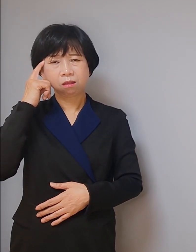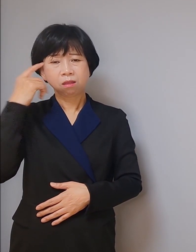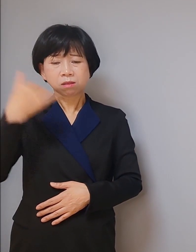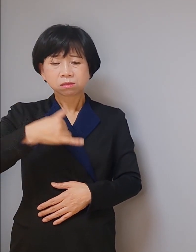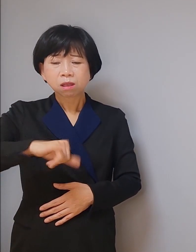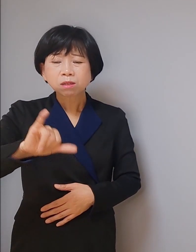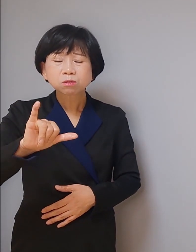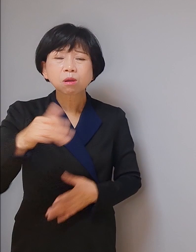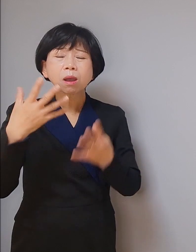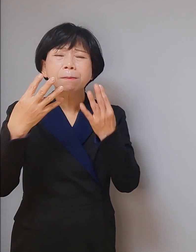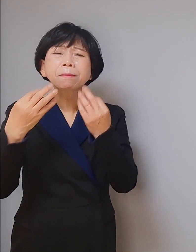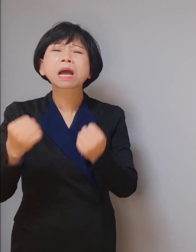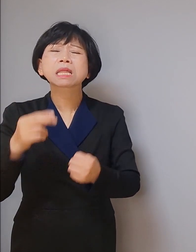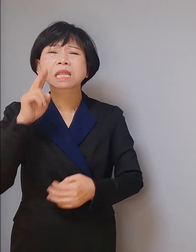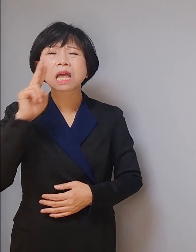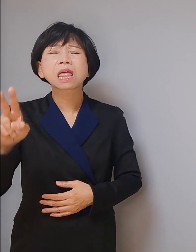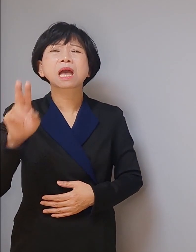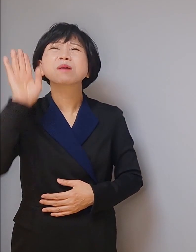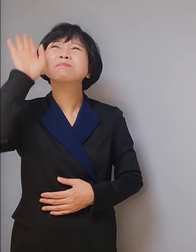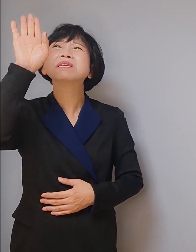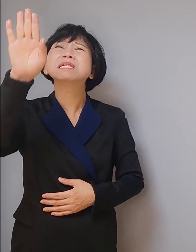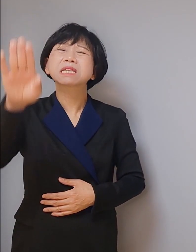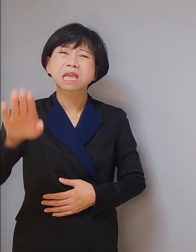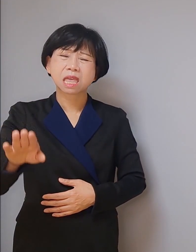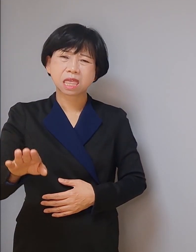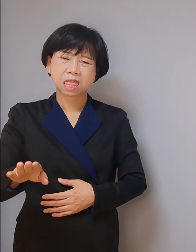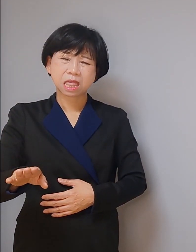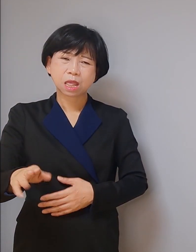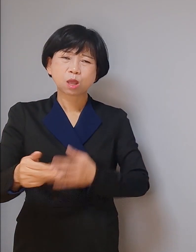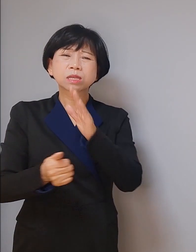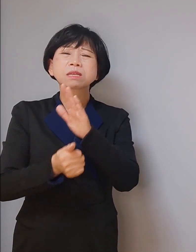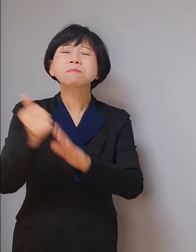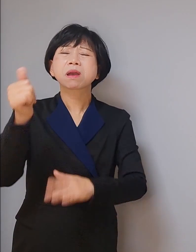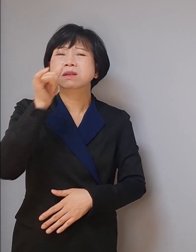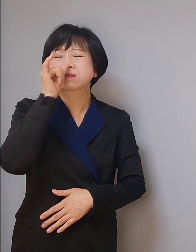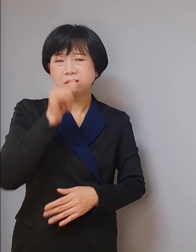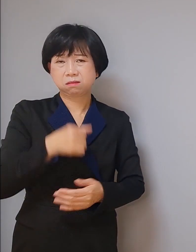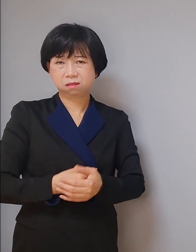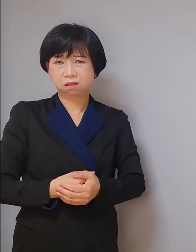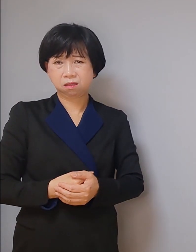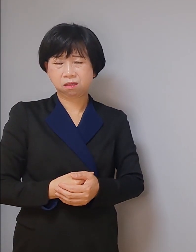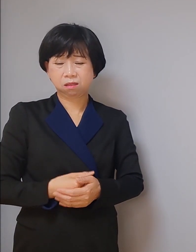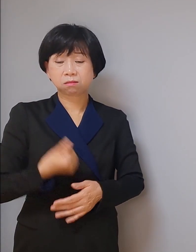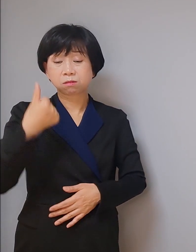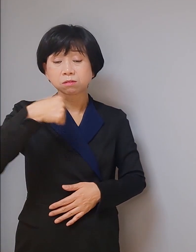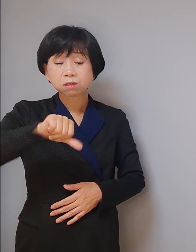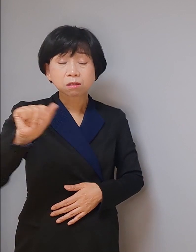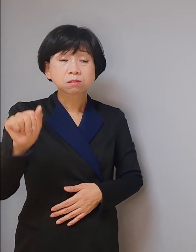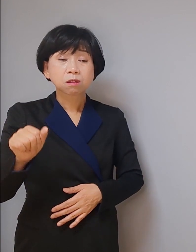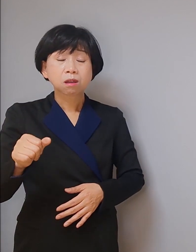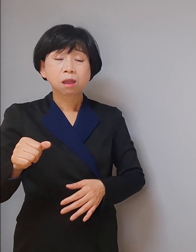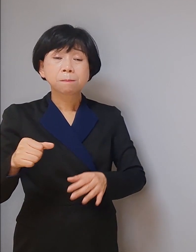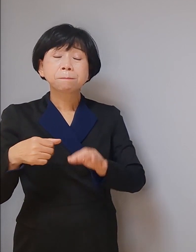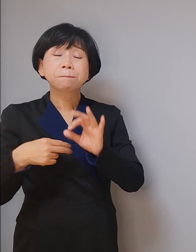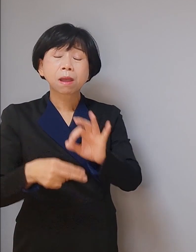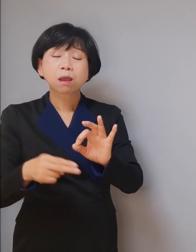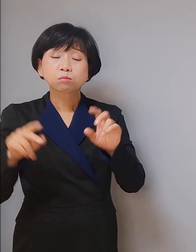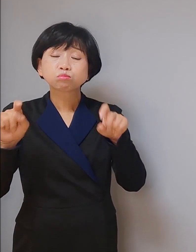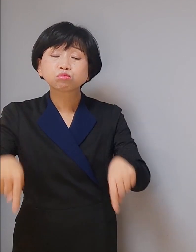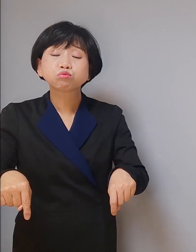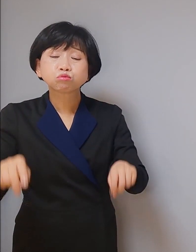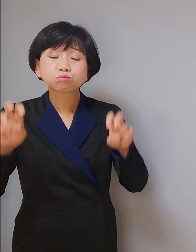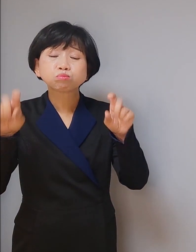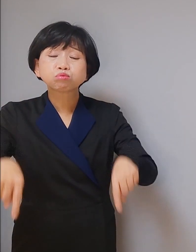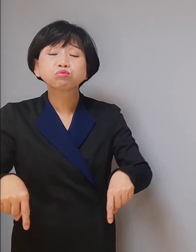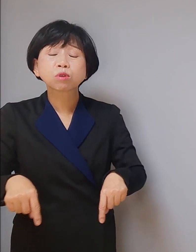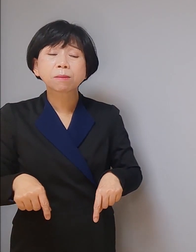자녀가 없다? 그건 그 사람이 미래가 닫혀 있다. 라고 하는 표현과 같았습니다.